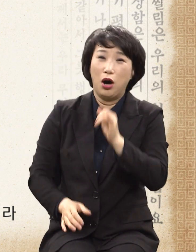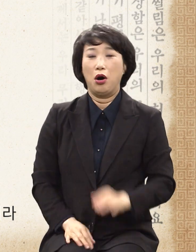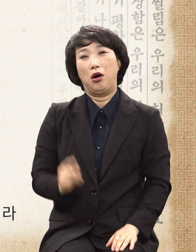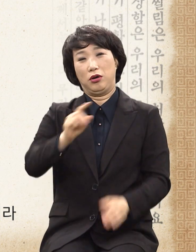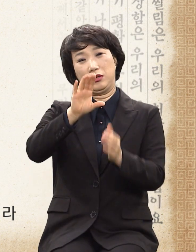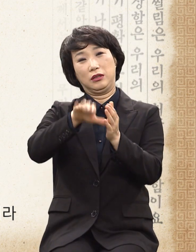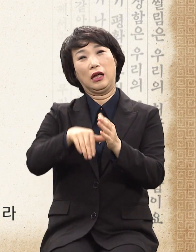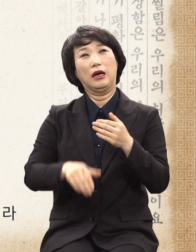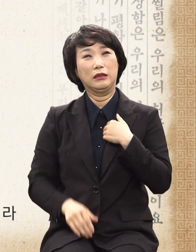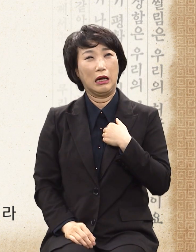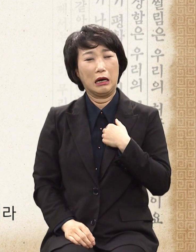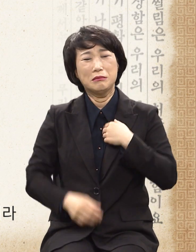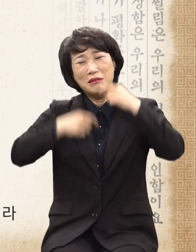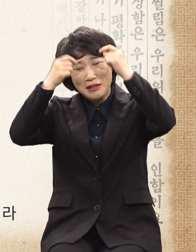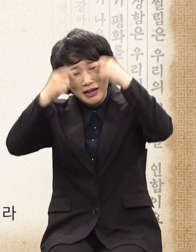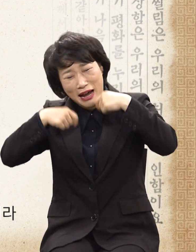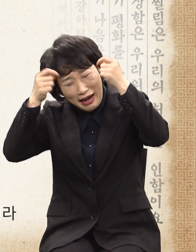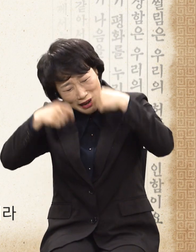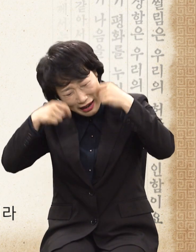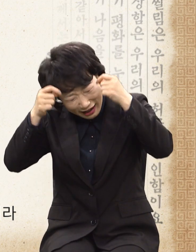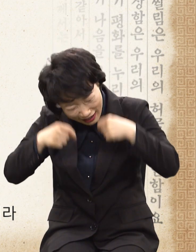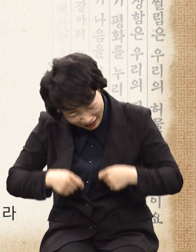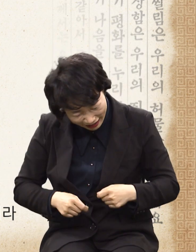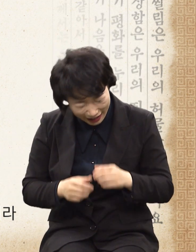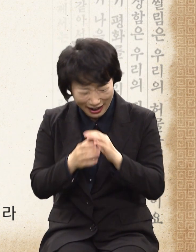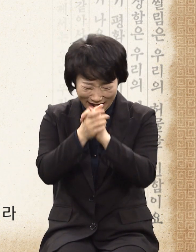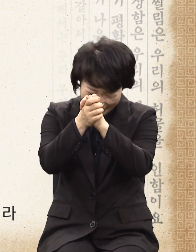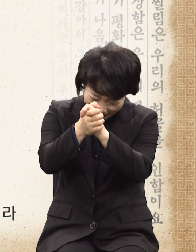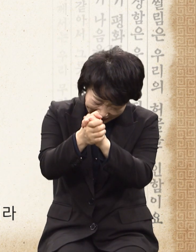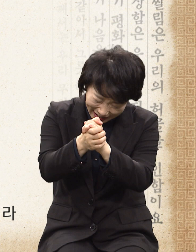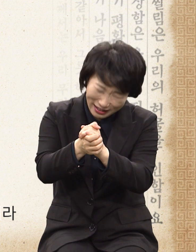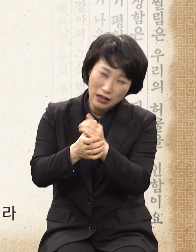어떤 때는 통곡하고 울면서,